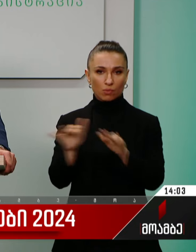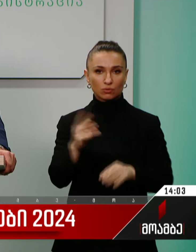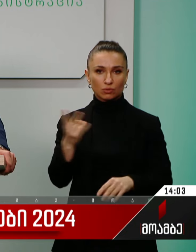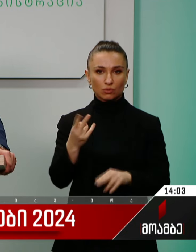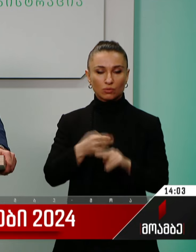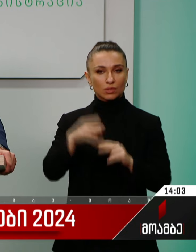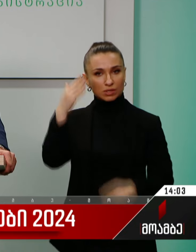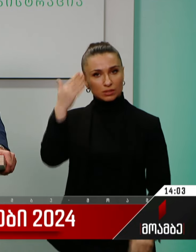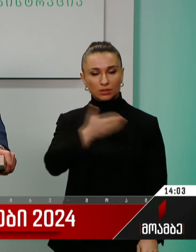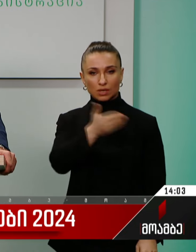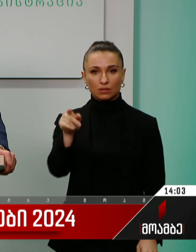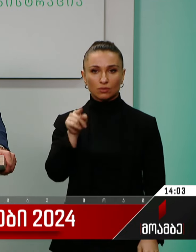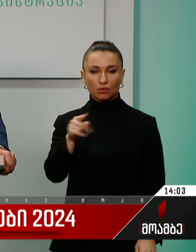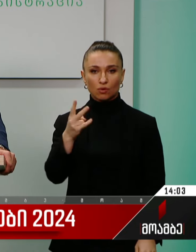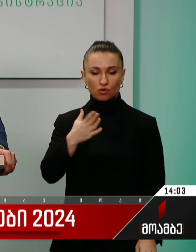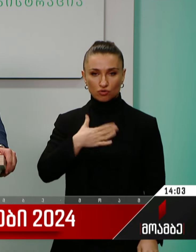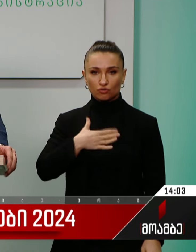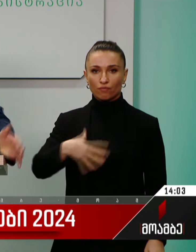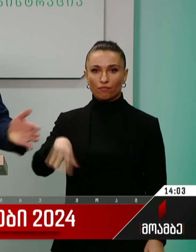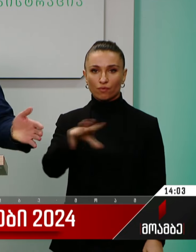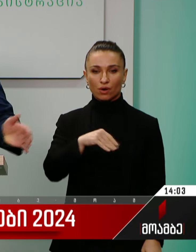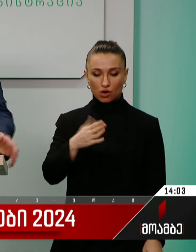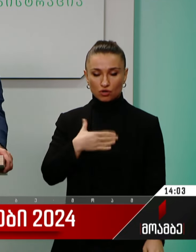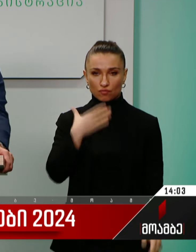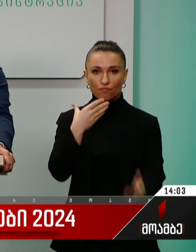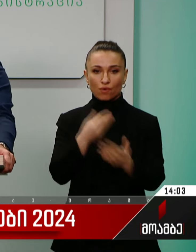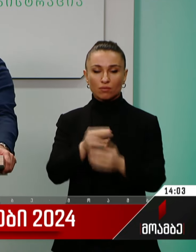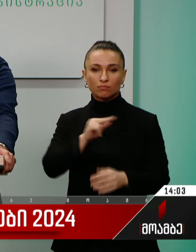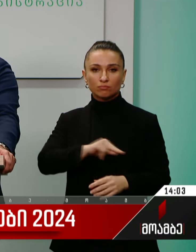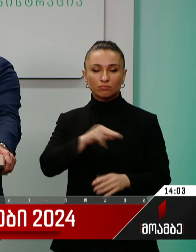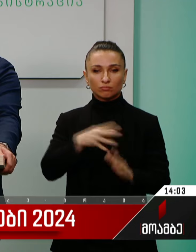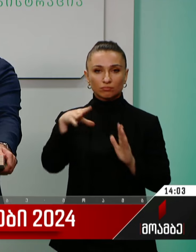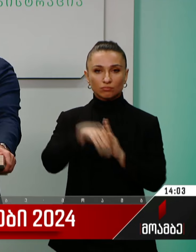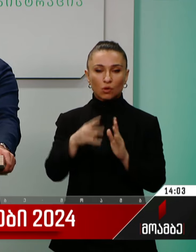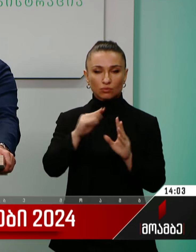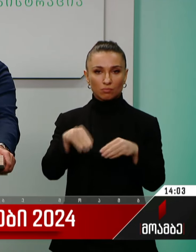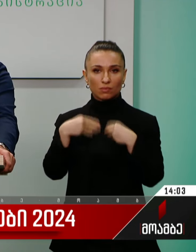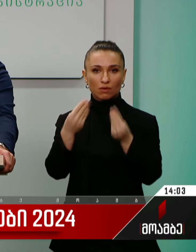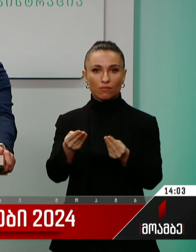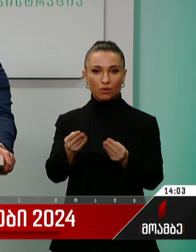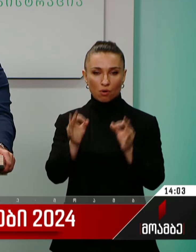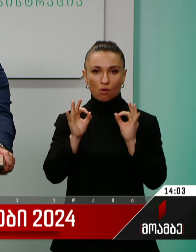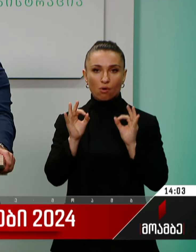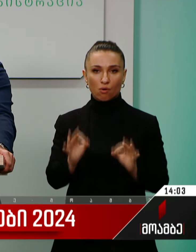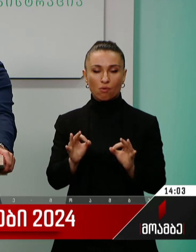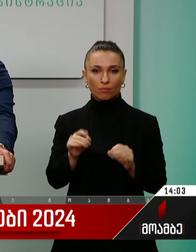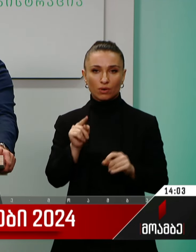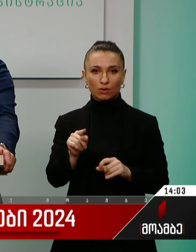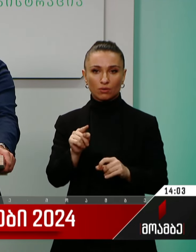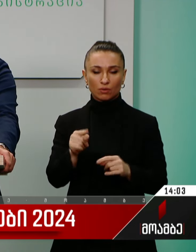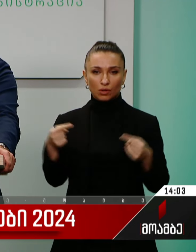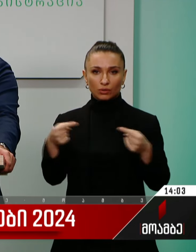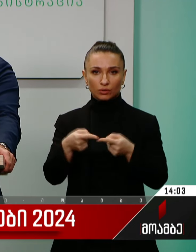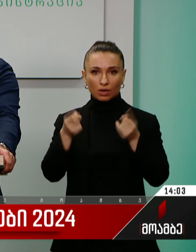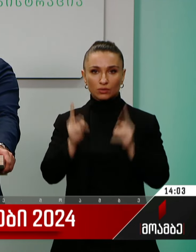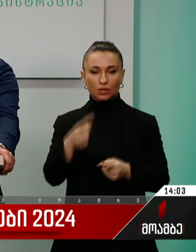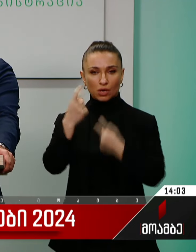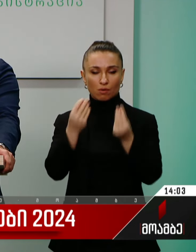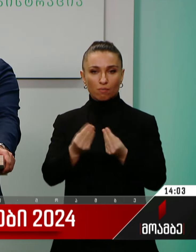პროცედურები, რათა საზოგადოებას ჩვენი კომპეტენციის ფარგლებში მივაწოდოთ ობიექტური,